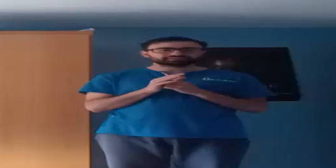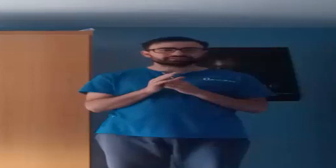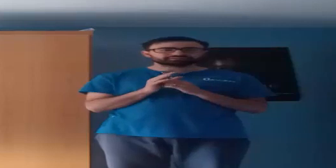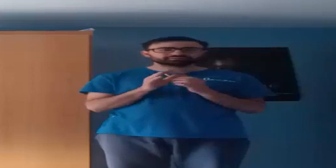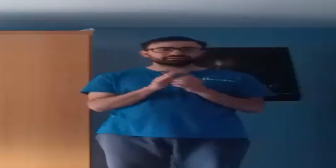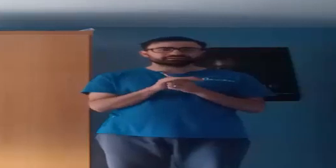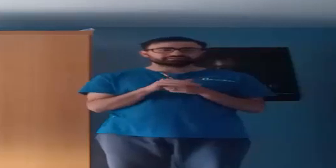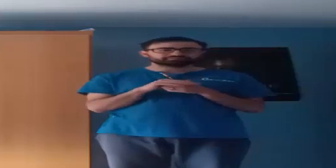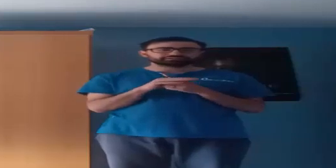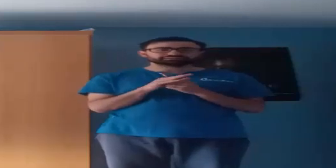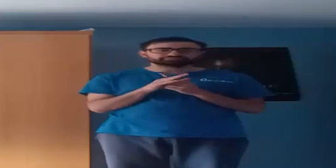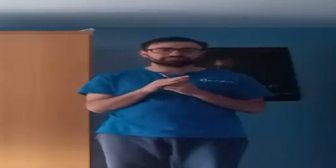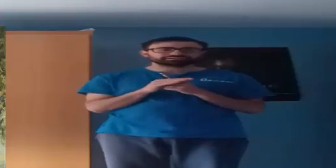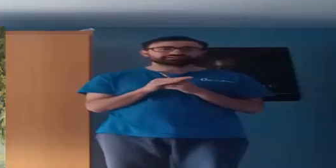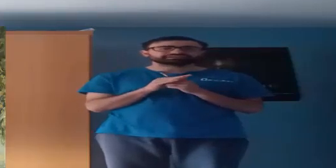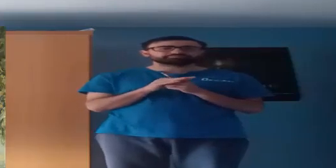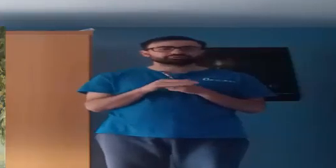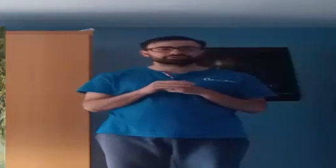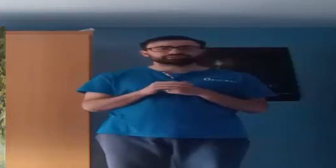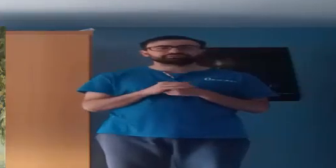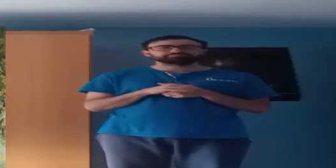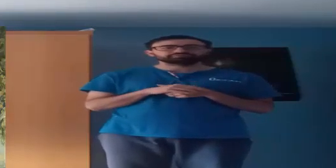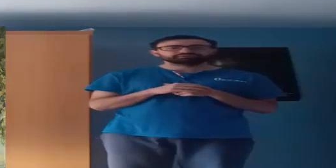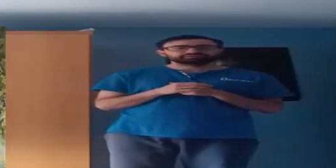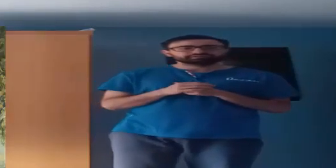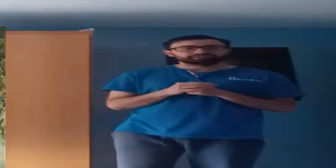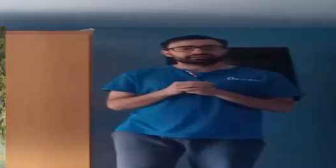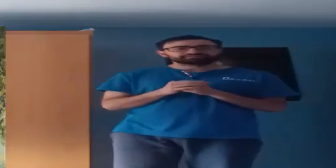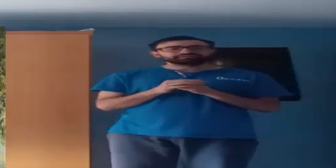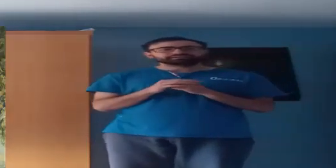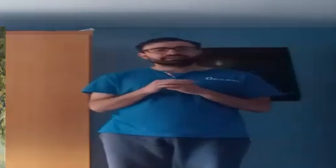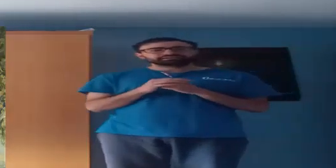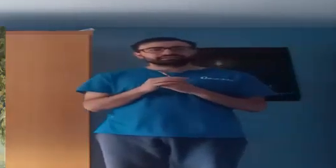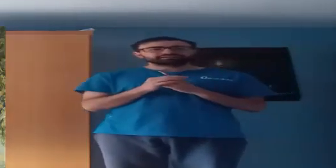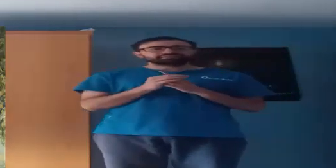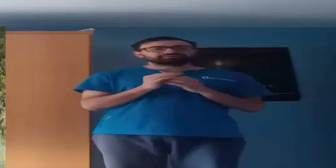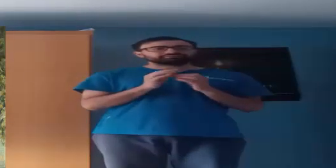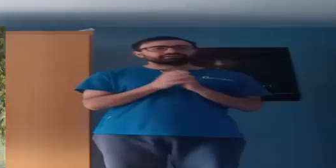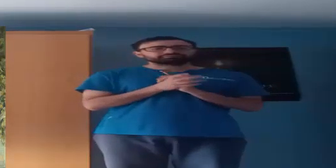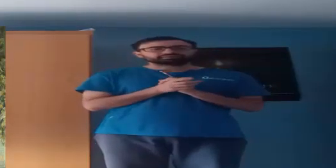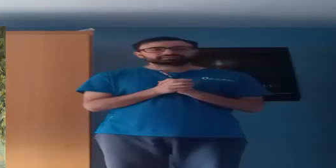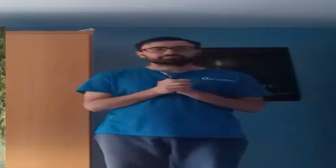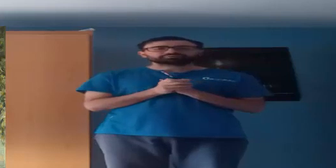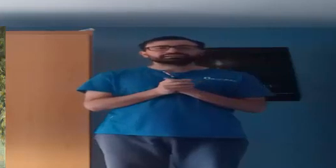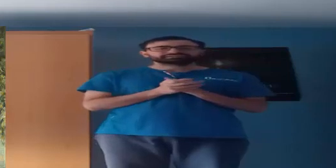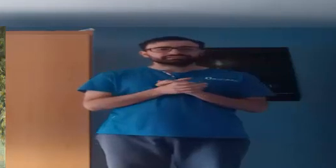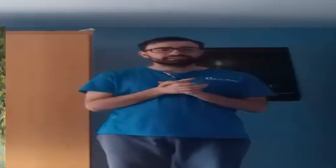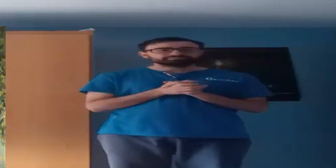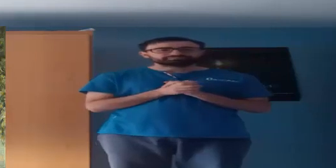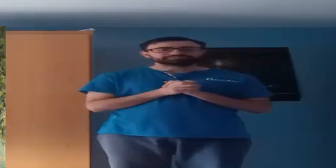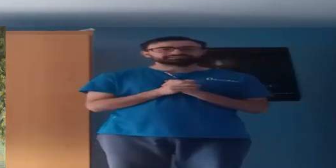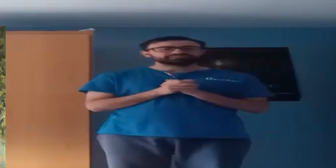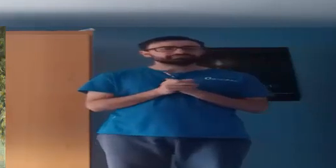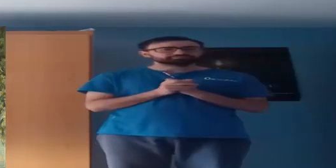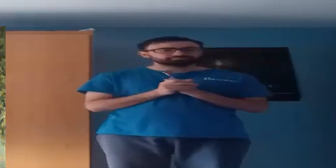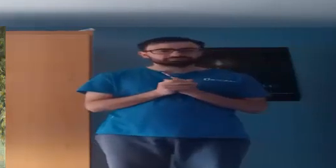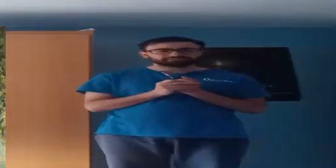abandonada, escondida en el bosque. Allí eran adoradas por las ninfas de los